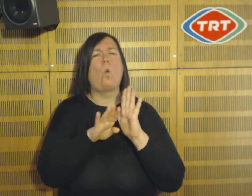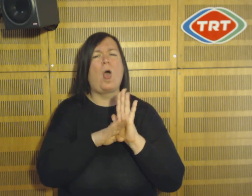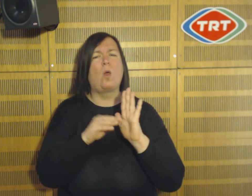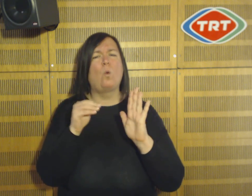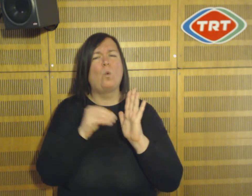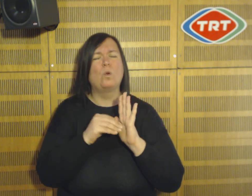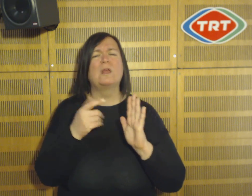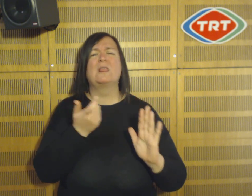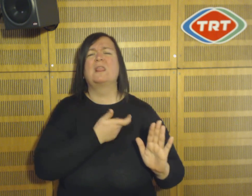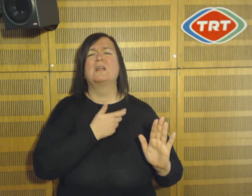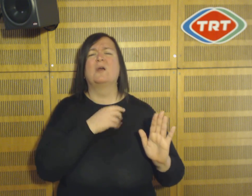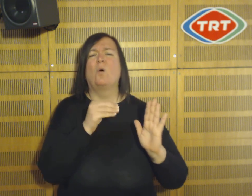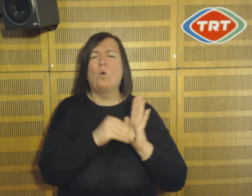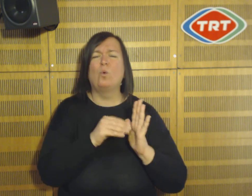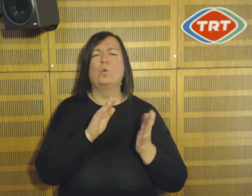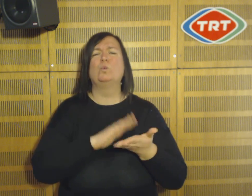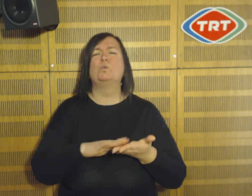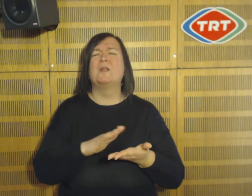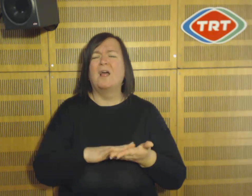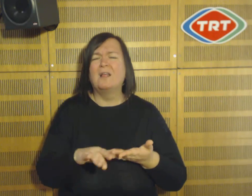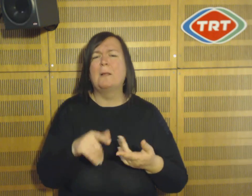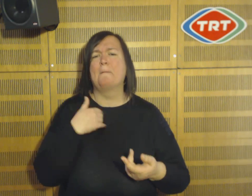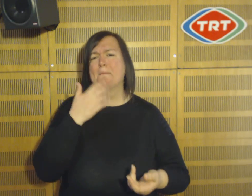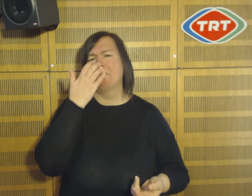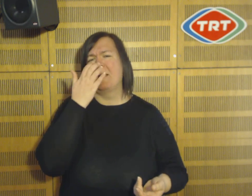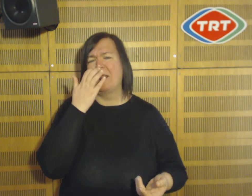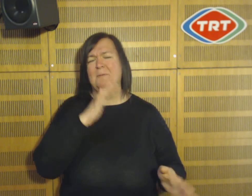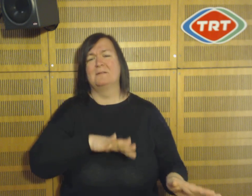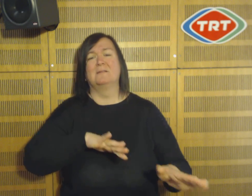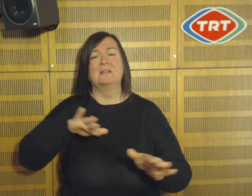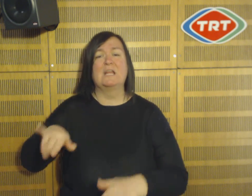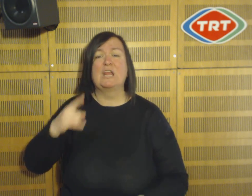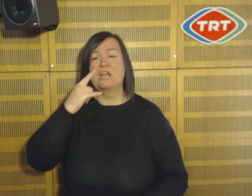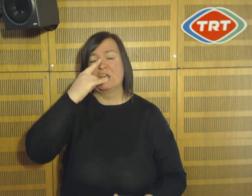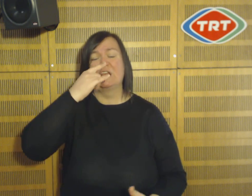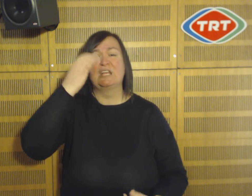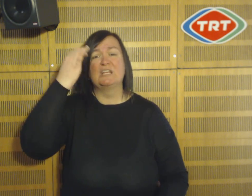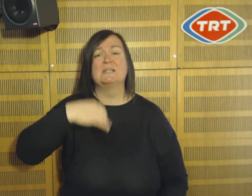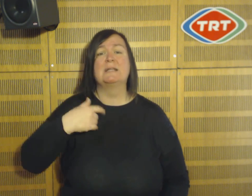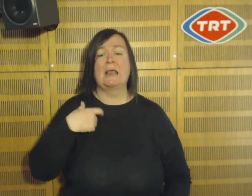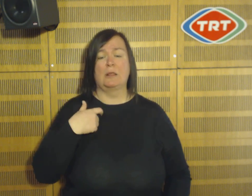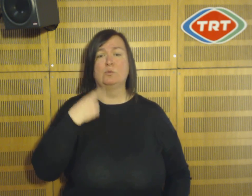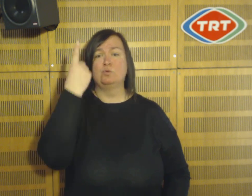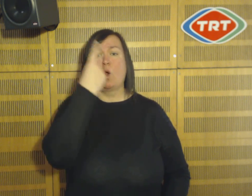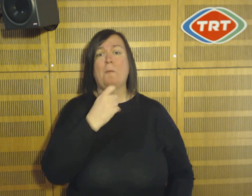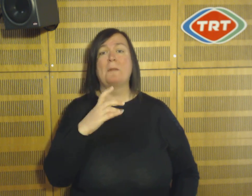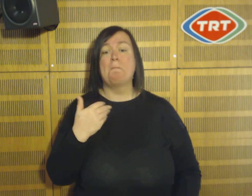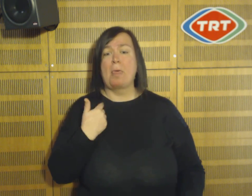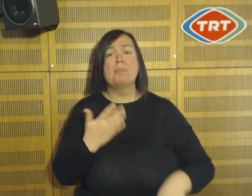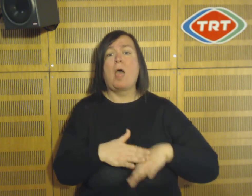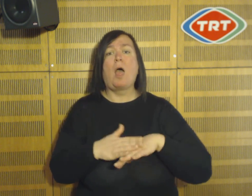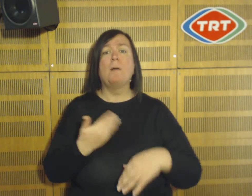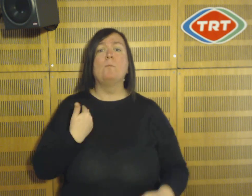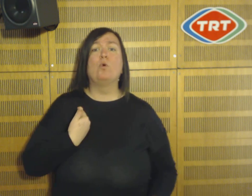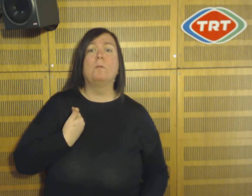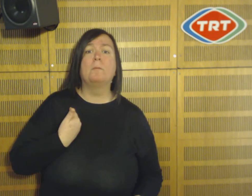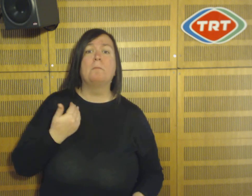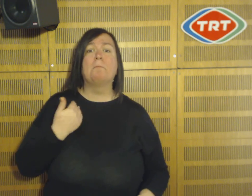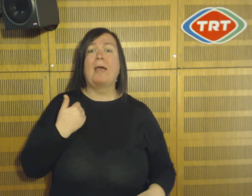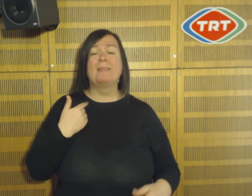yasa koyucan ya da düzenleyiciler beklemek yerine kişi olarak kendimize de sormamamız gerekiyor Ben ne yapıyorum ben neresinde duruyorum